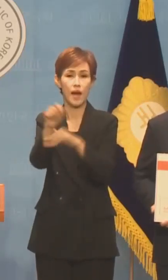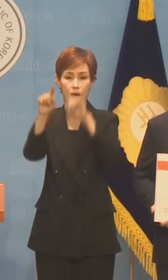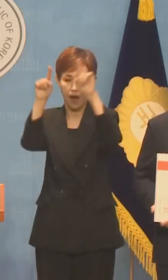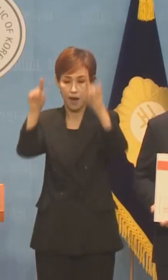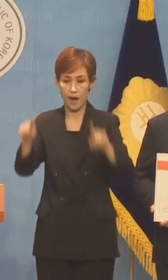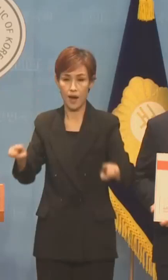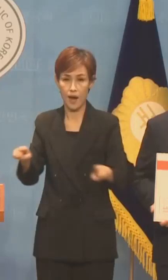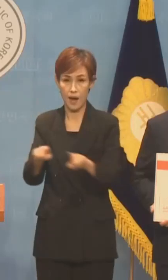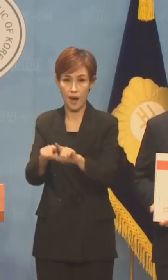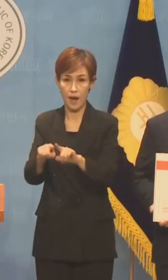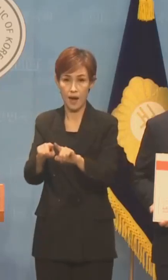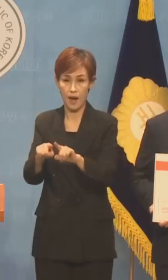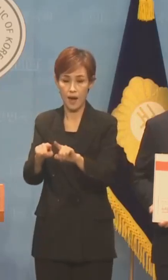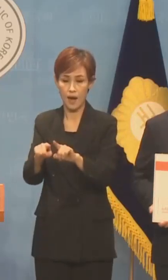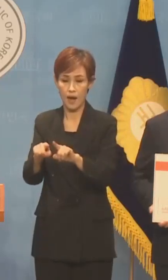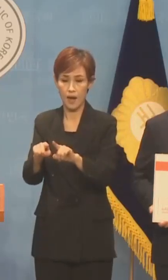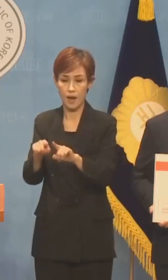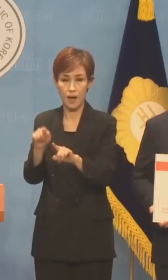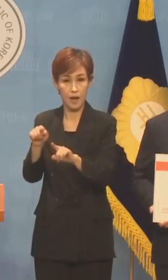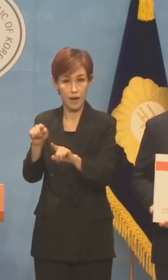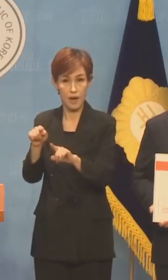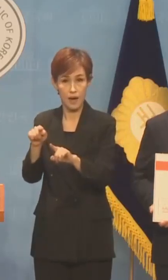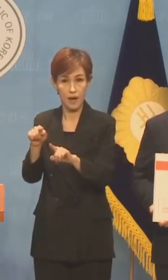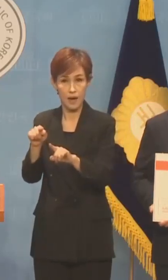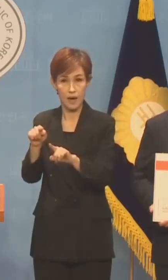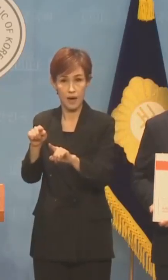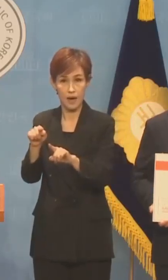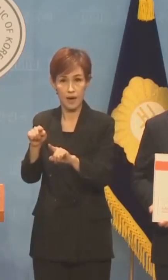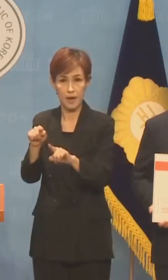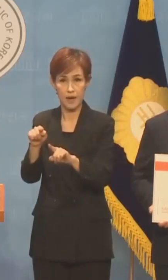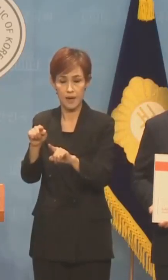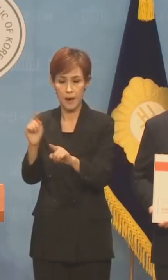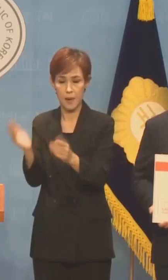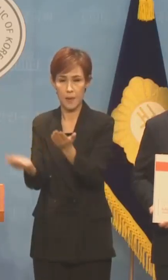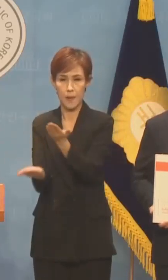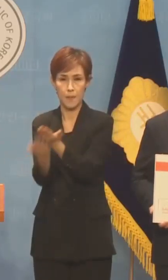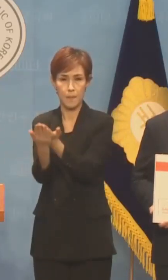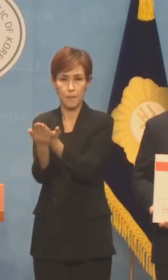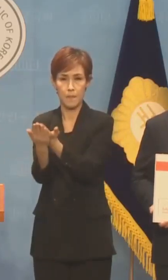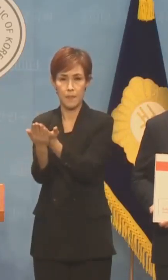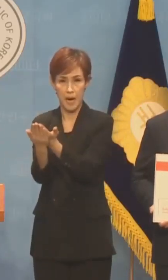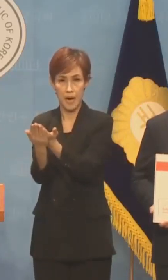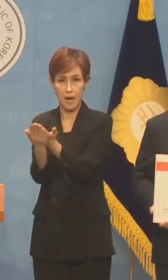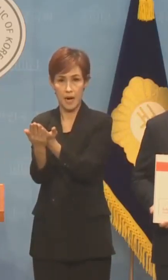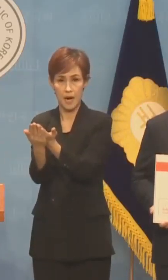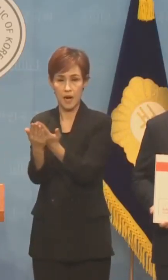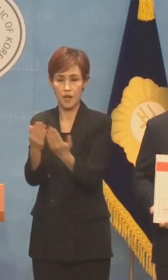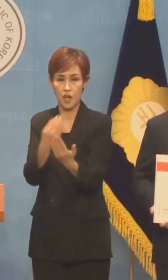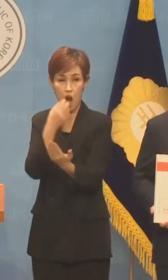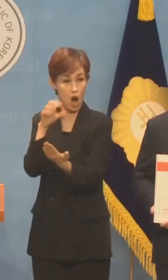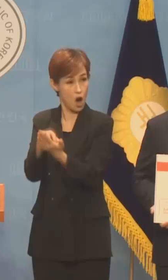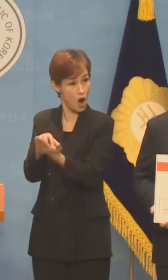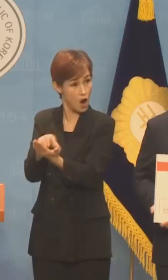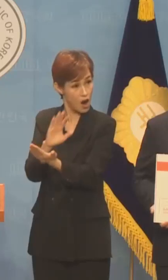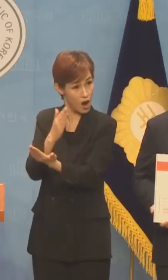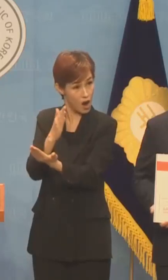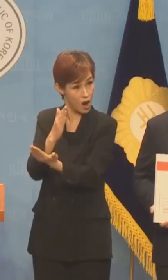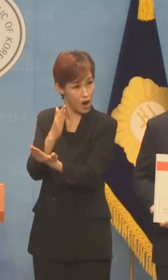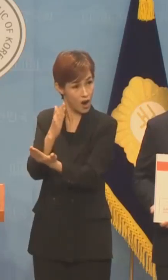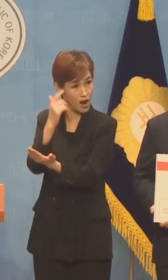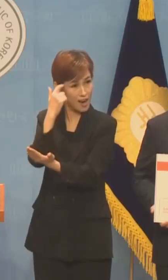적힌 쪽지를 풀로 원본에 부착한 후 저희가 관인을 찍어도